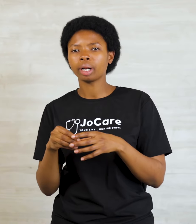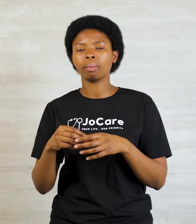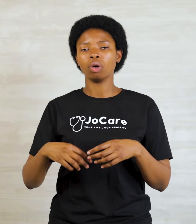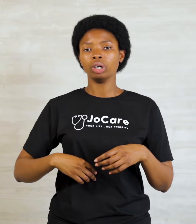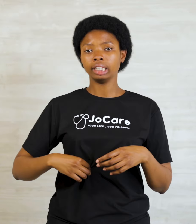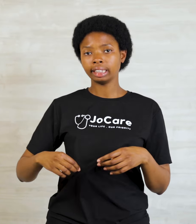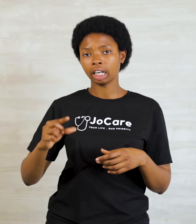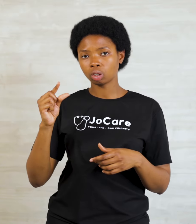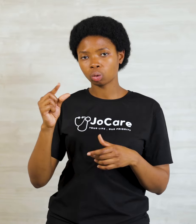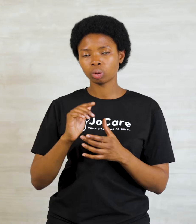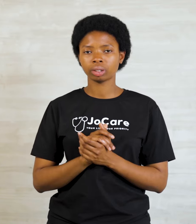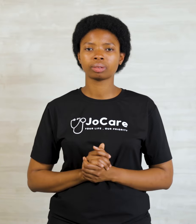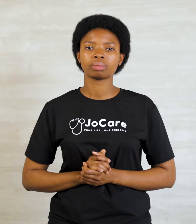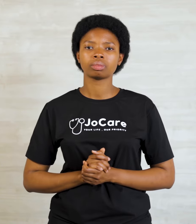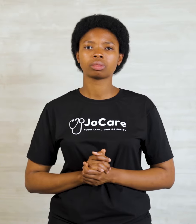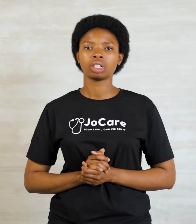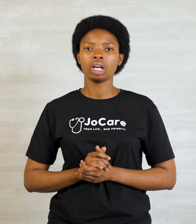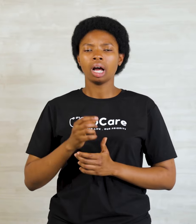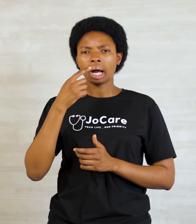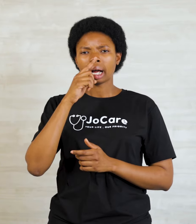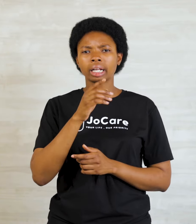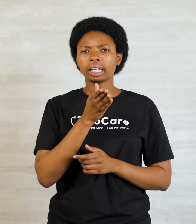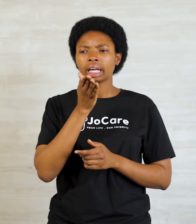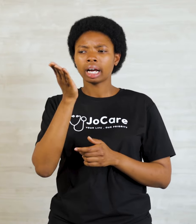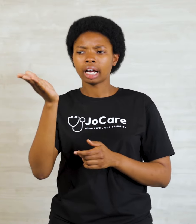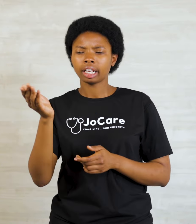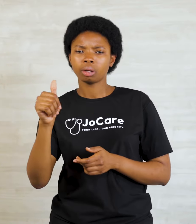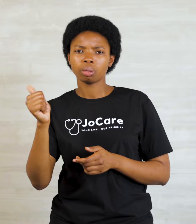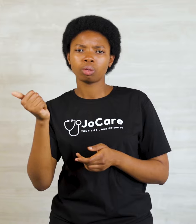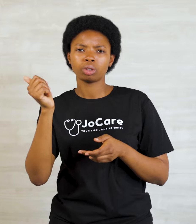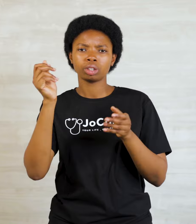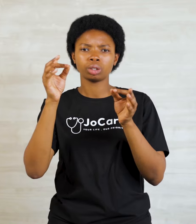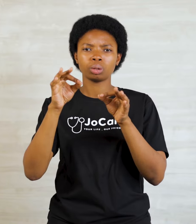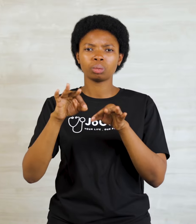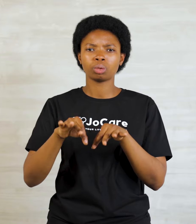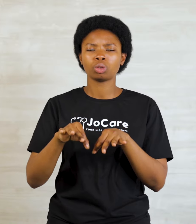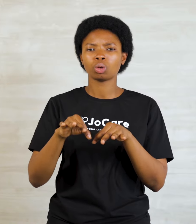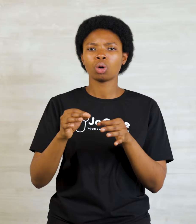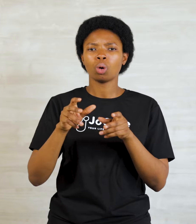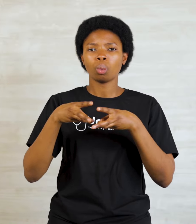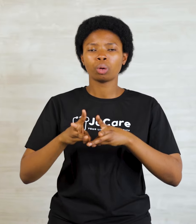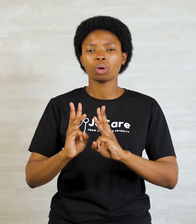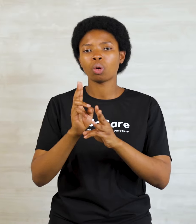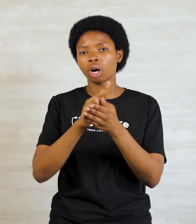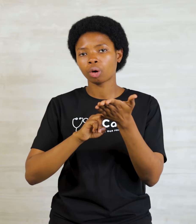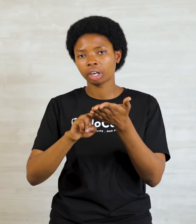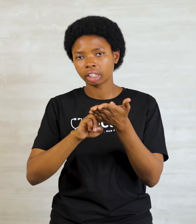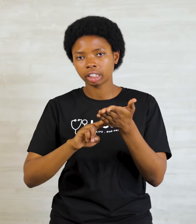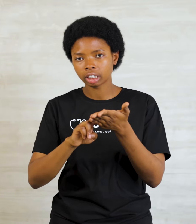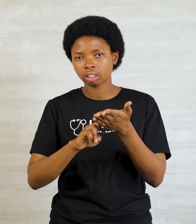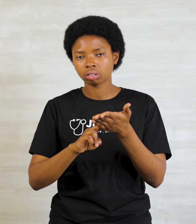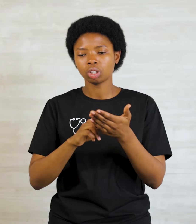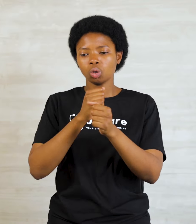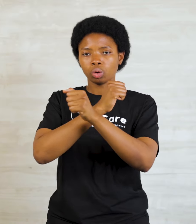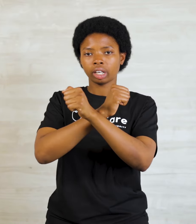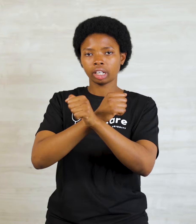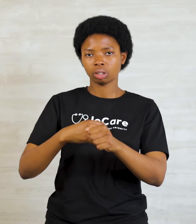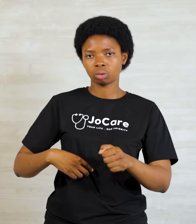ntijemo mubona biterwa n'iki ni ugutinya kuvuga ko yakoze imibonano mpuzabitsina mwatubwiye ko